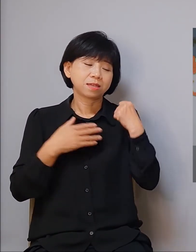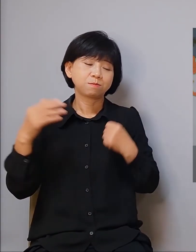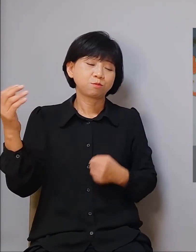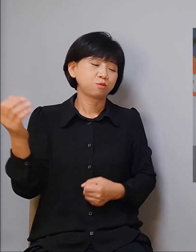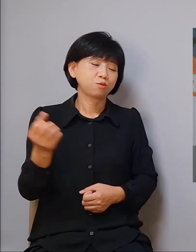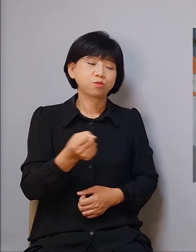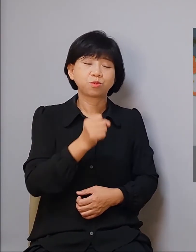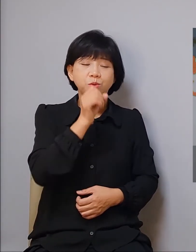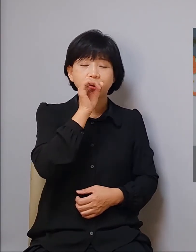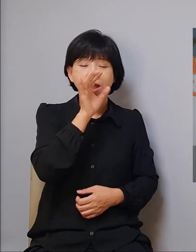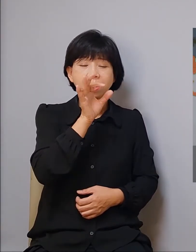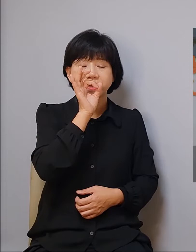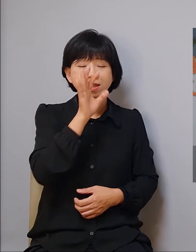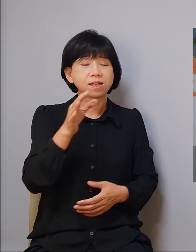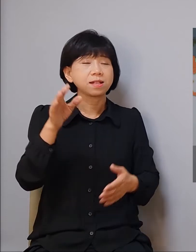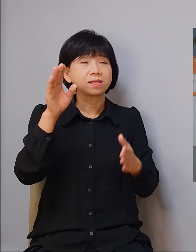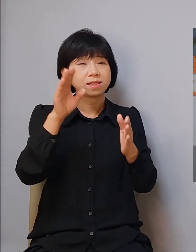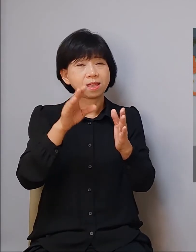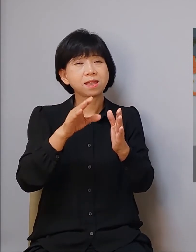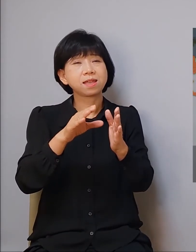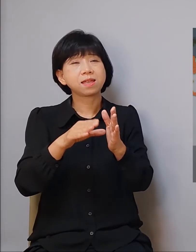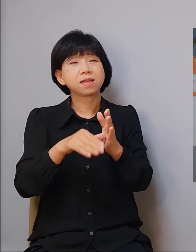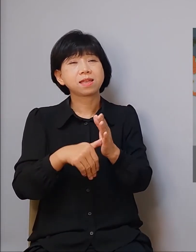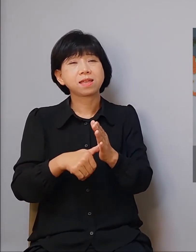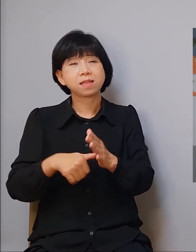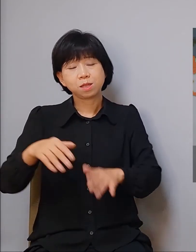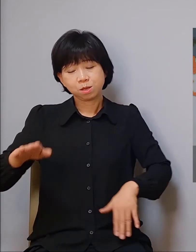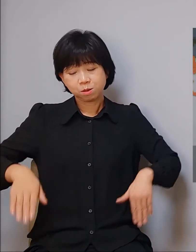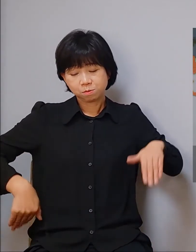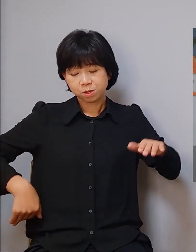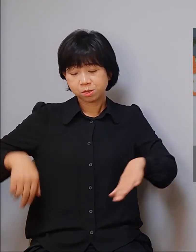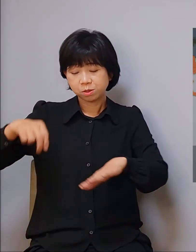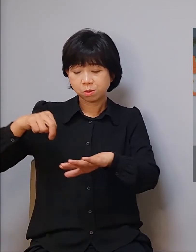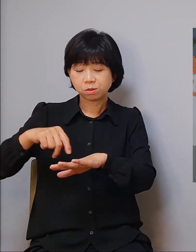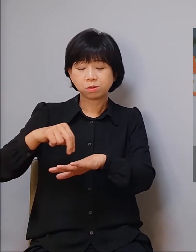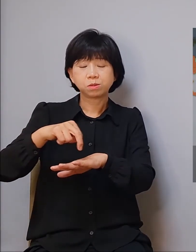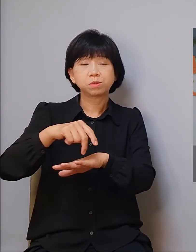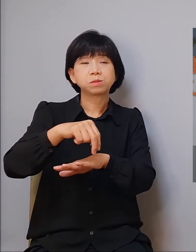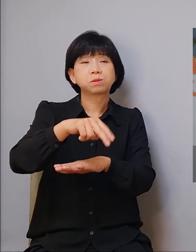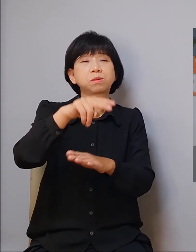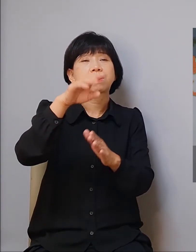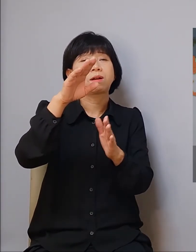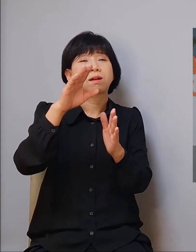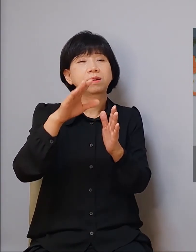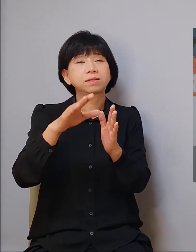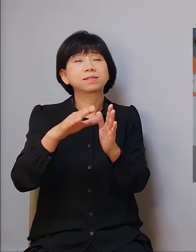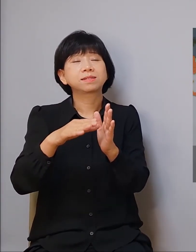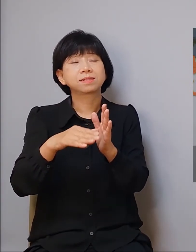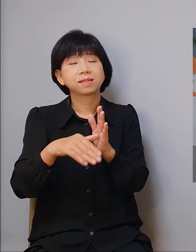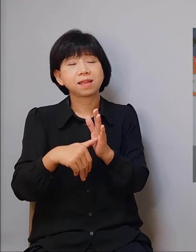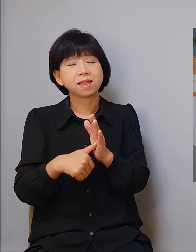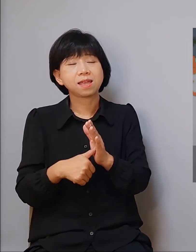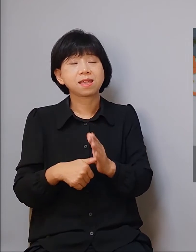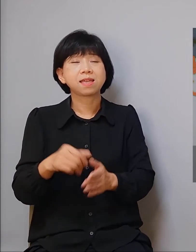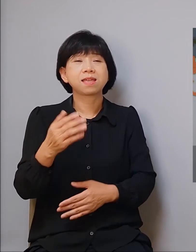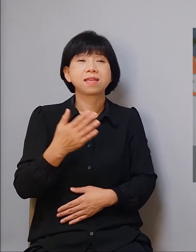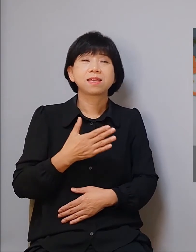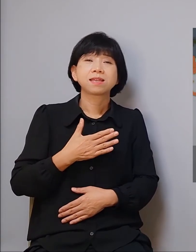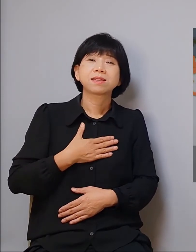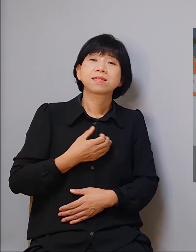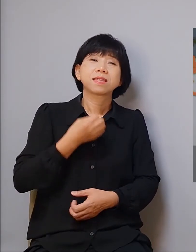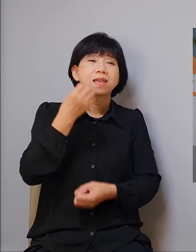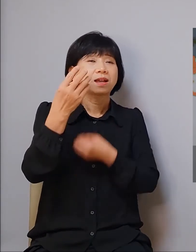내 힘으로 안 될 때, 빈손으로 걸을